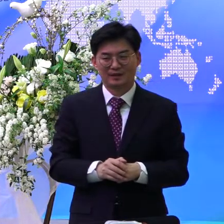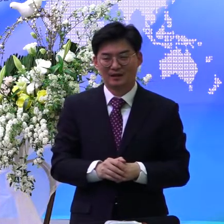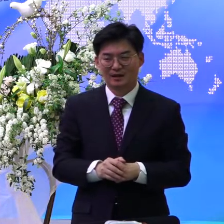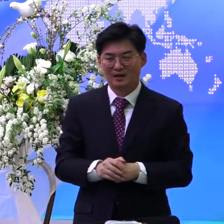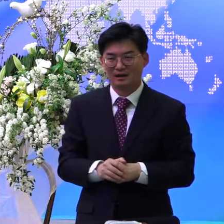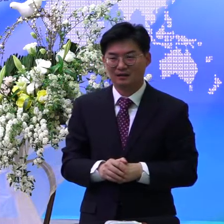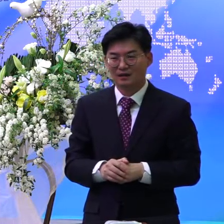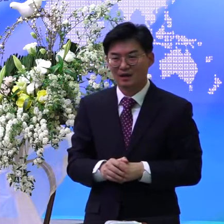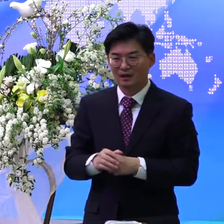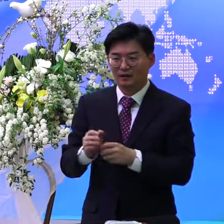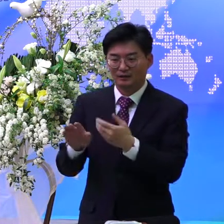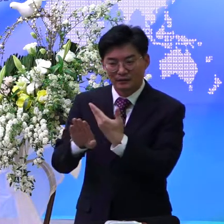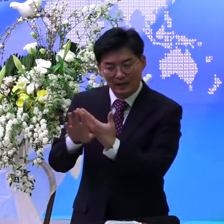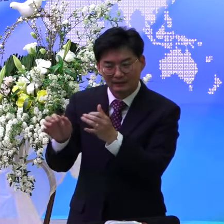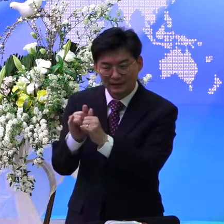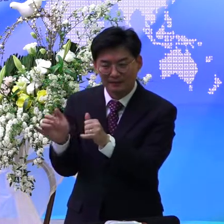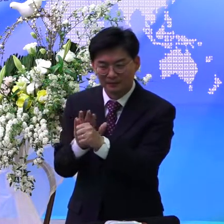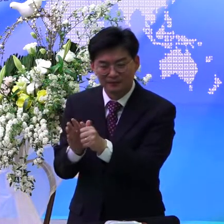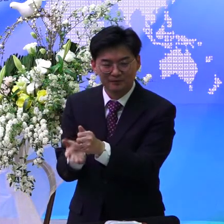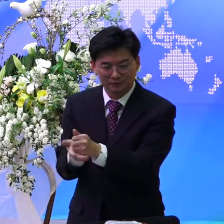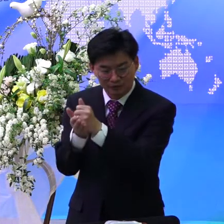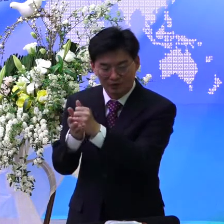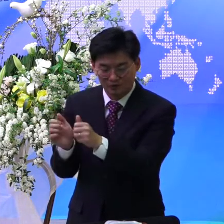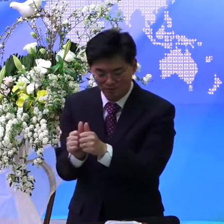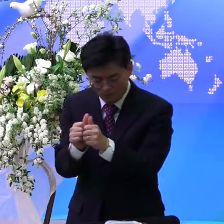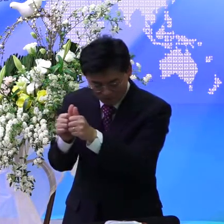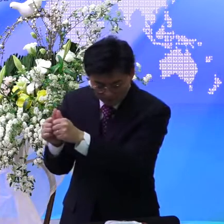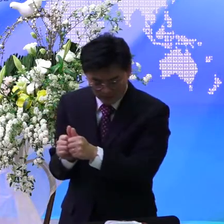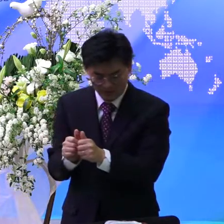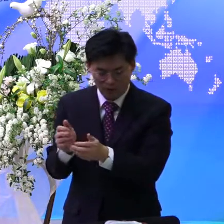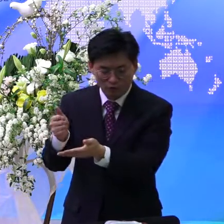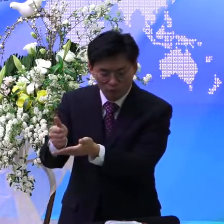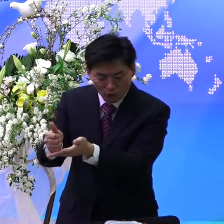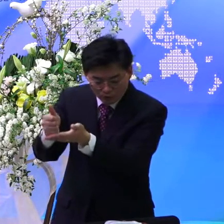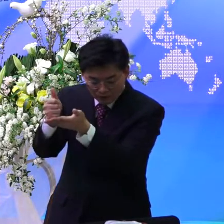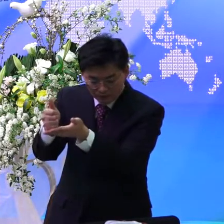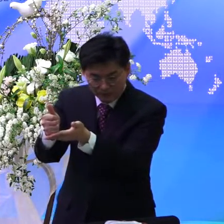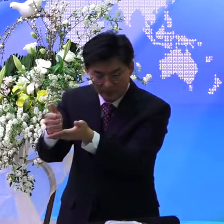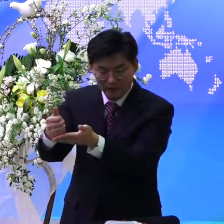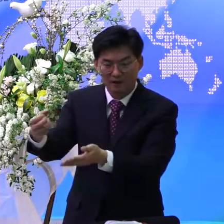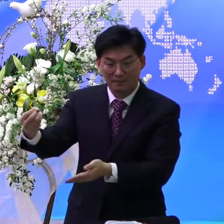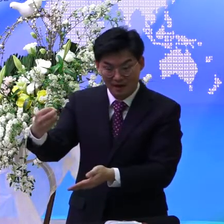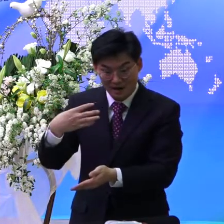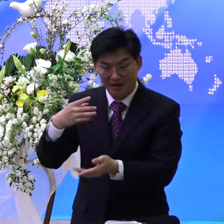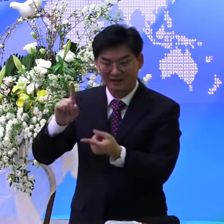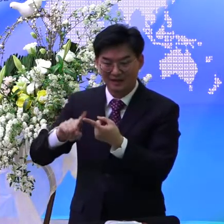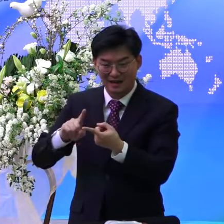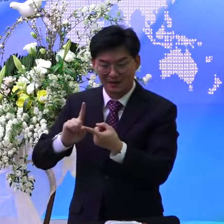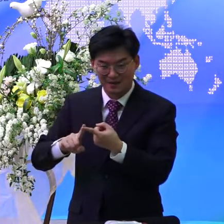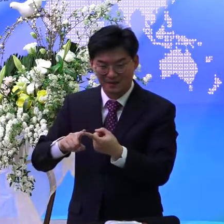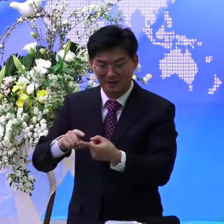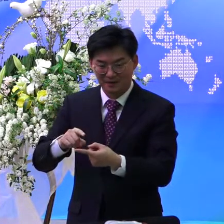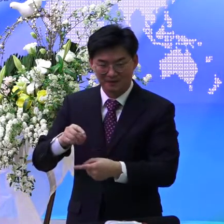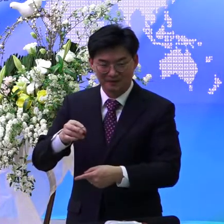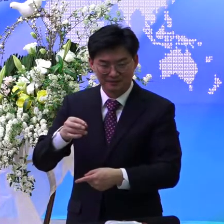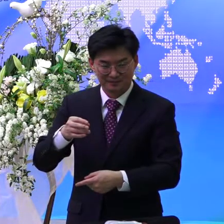가라는 그런 말씀대로 손님이 요구하는 그 이상의 최상의 서비스를 제공합니다.